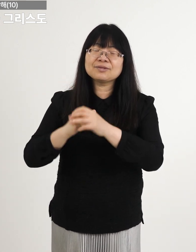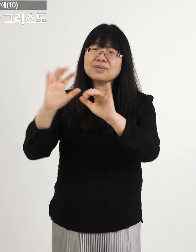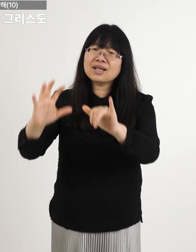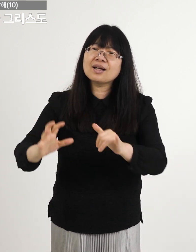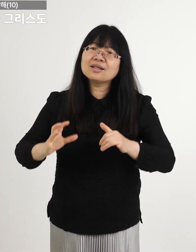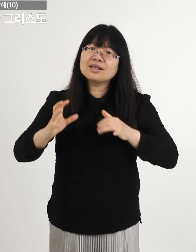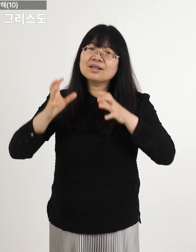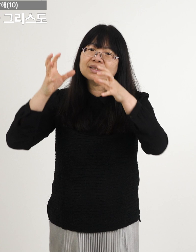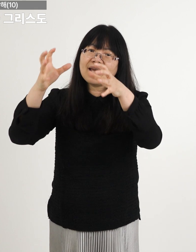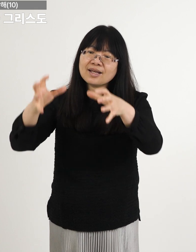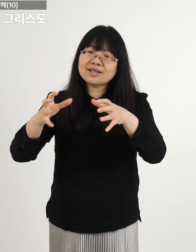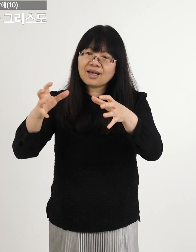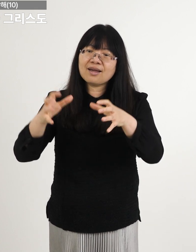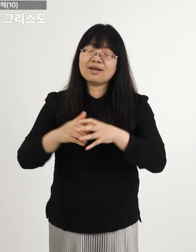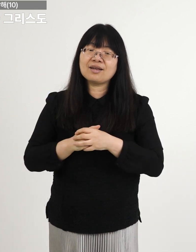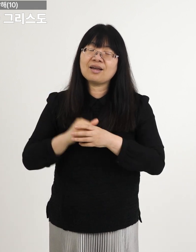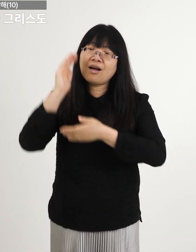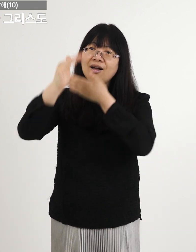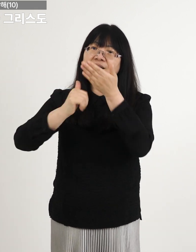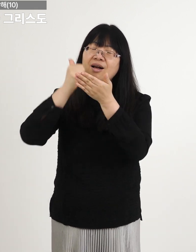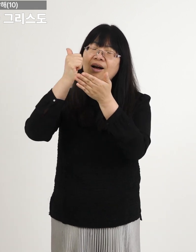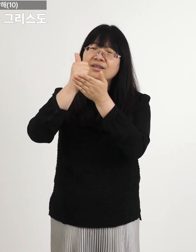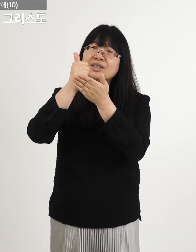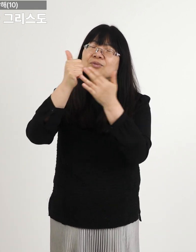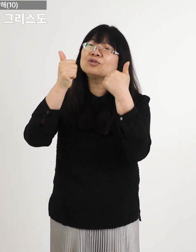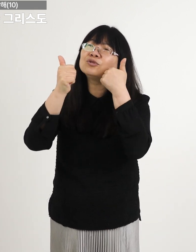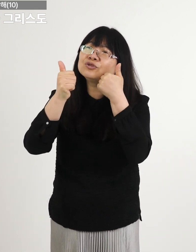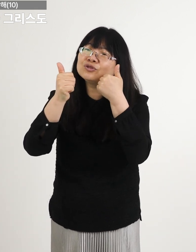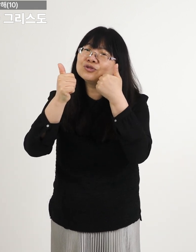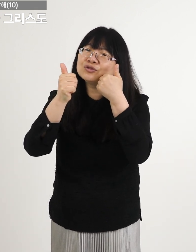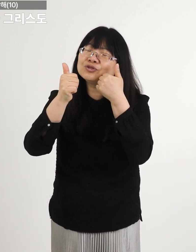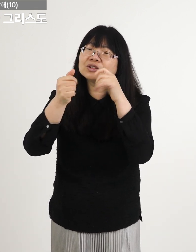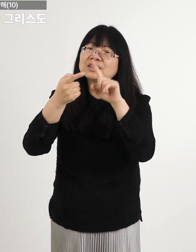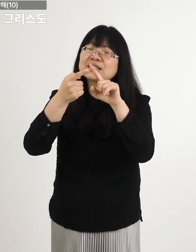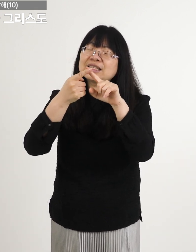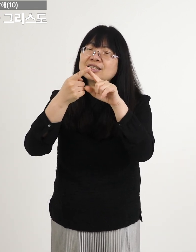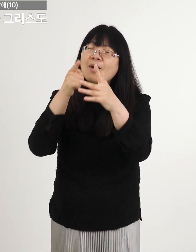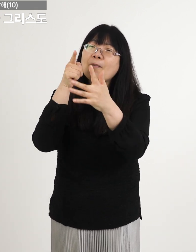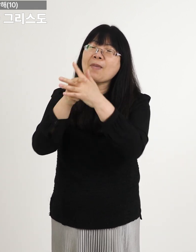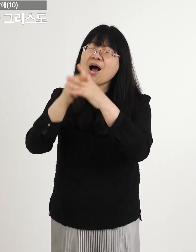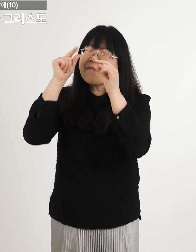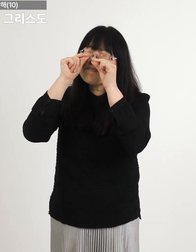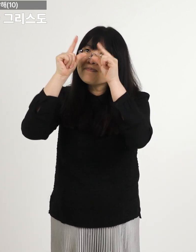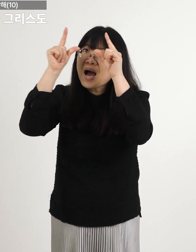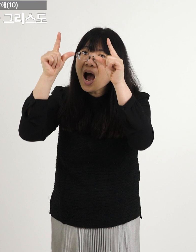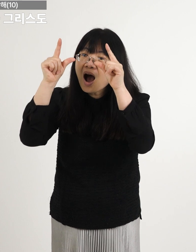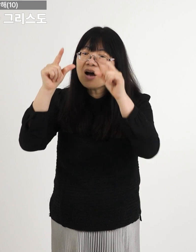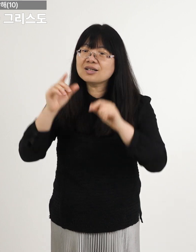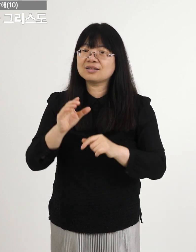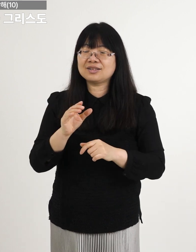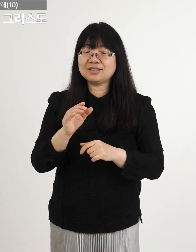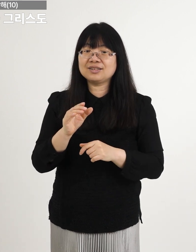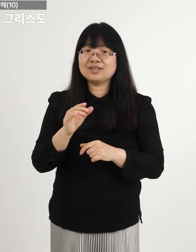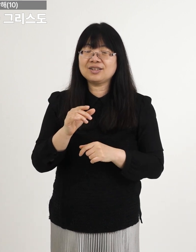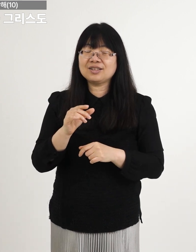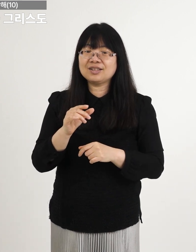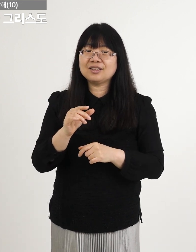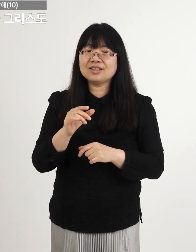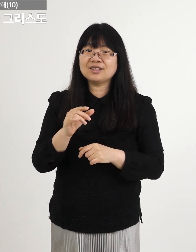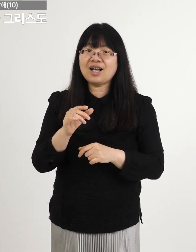세계, 하나님이 어떤 분인지에 눈 열어지는 것이 진짜 하나님이 우리를 끌고 가고자